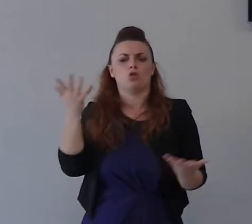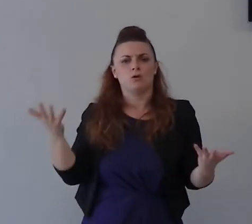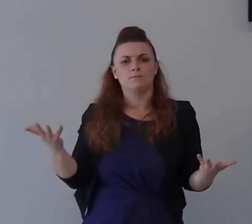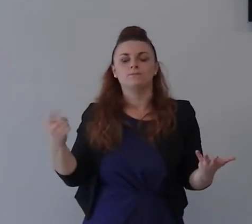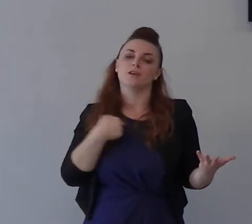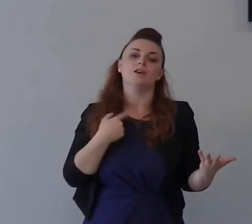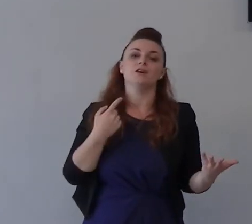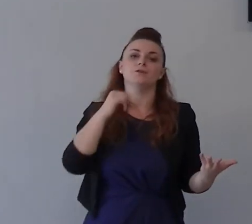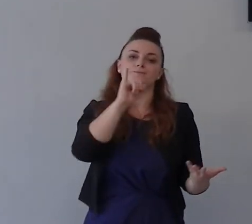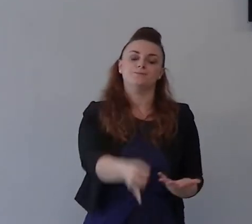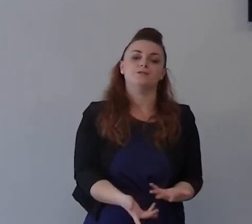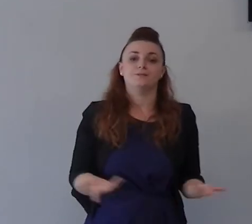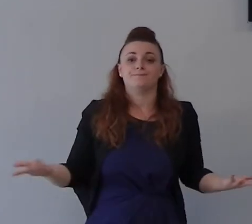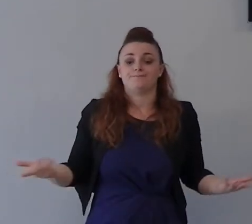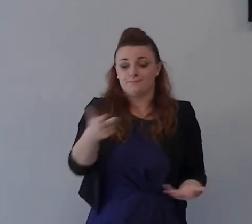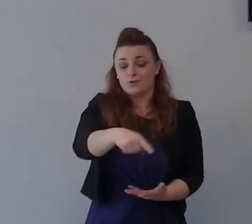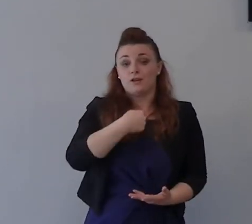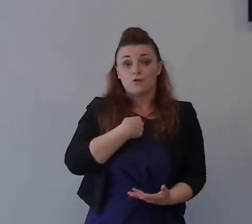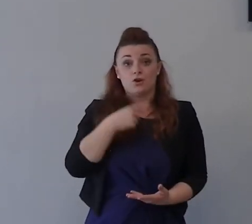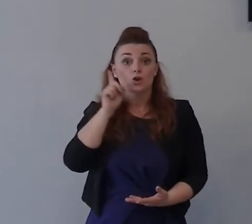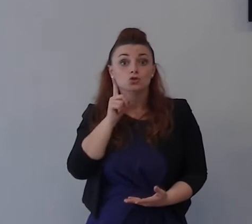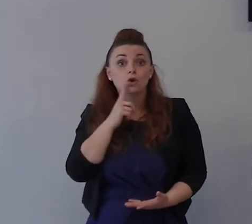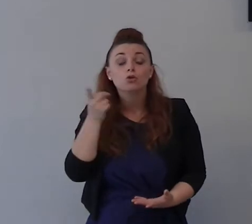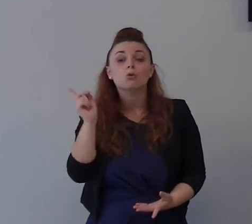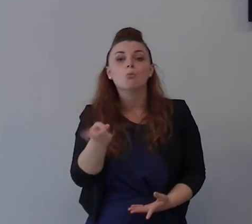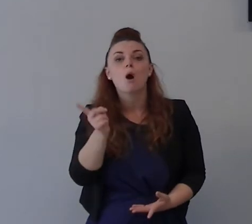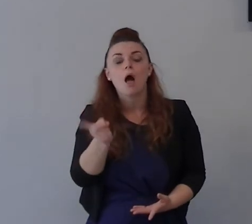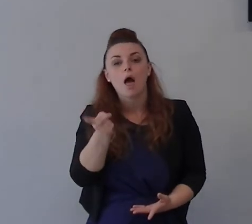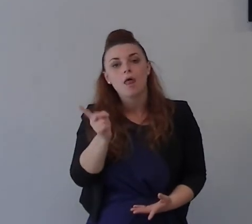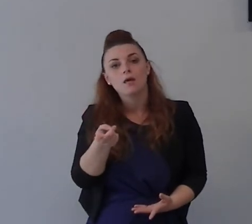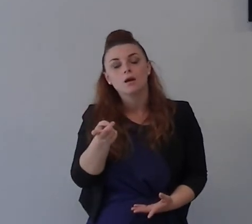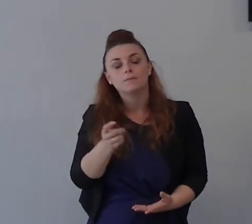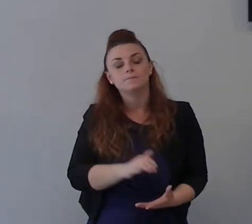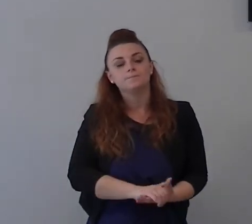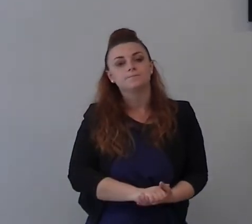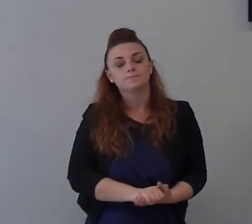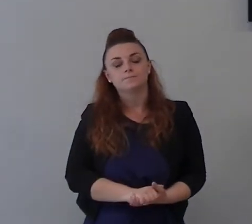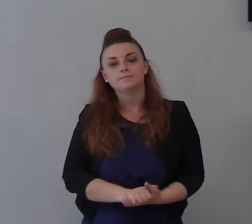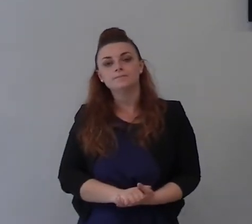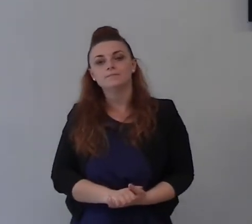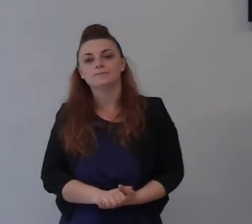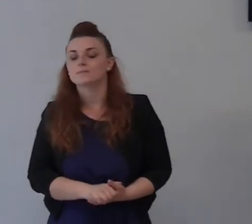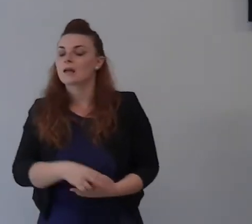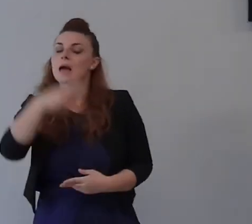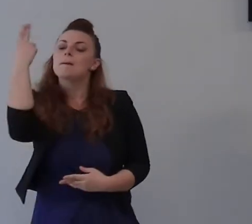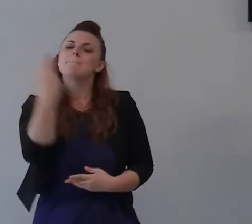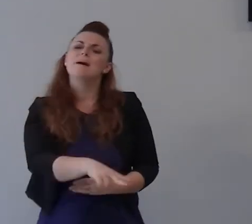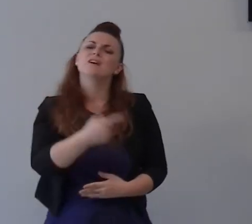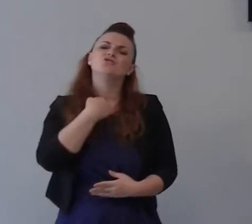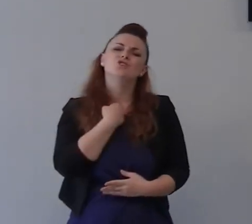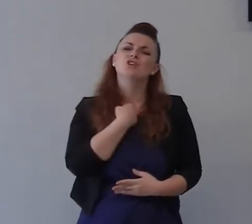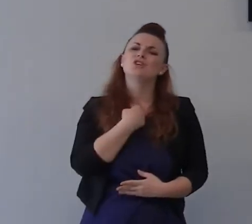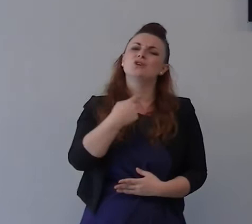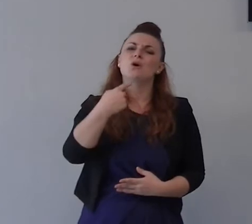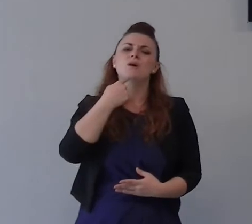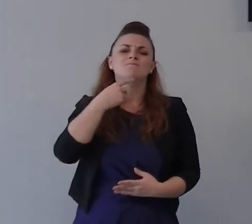Sono io. Spesso sono io sordo. E quello che c'è peggio è che spesso sono io il muto